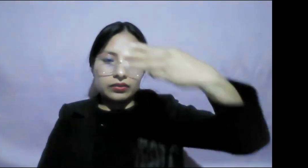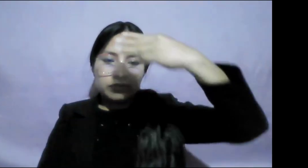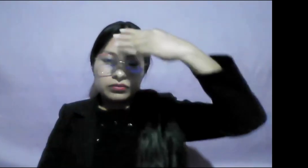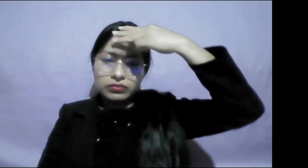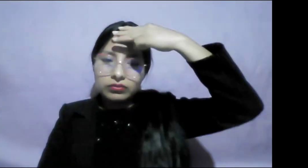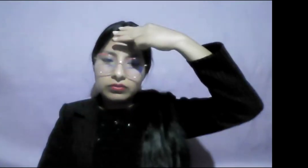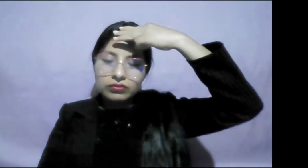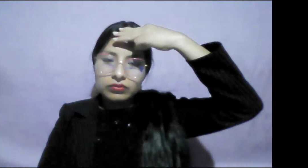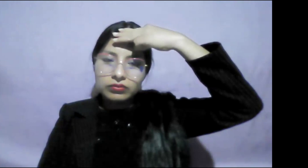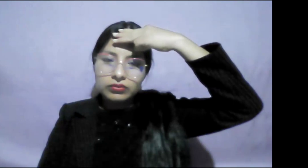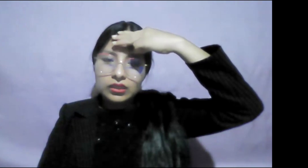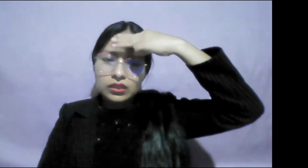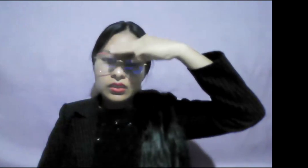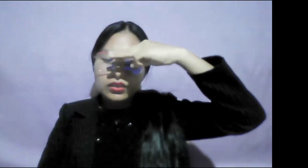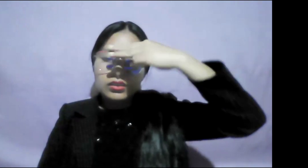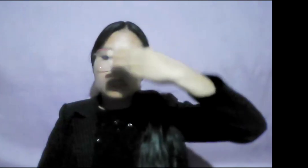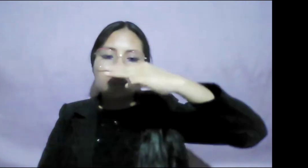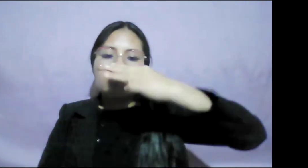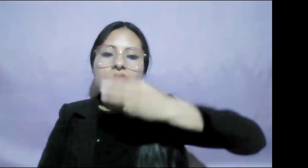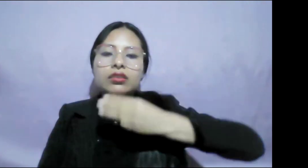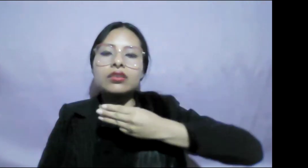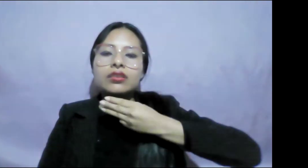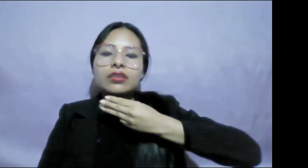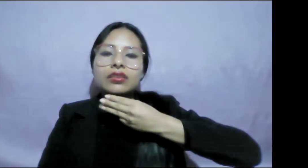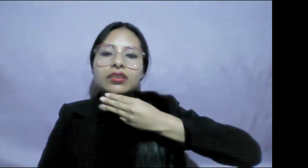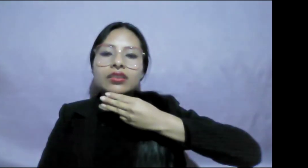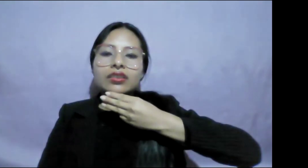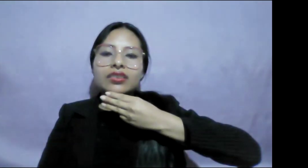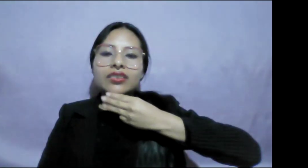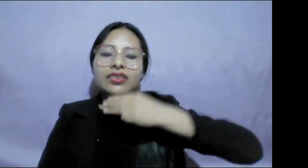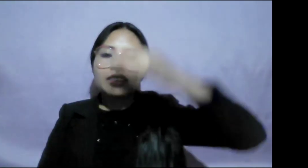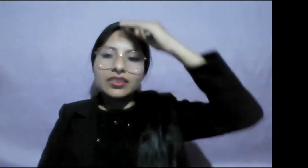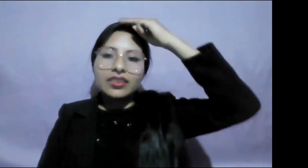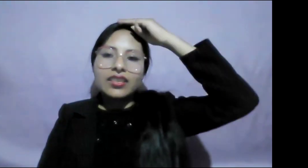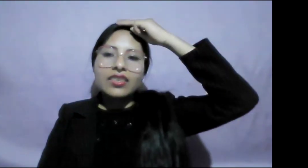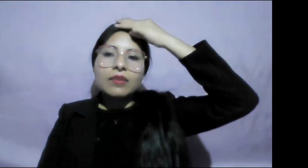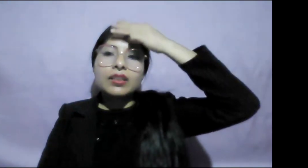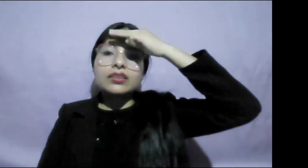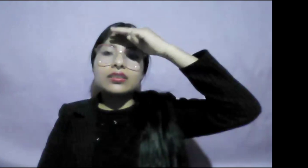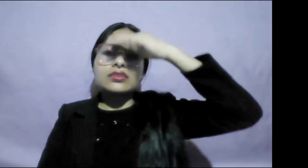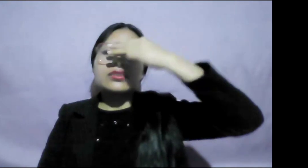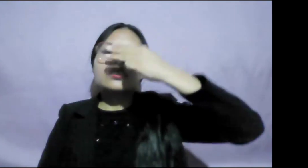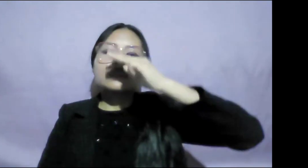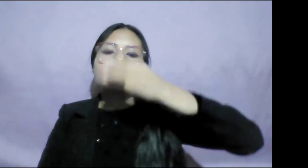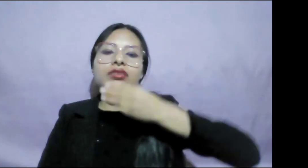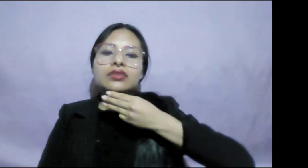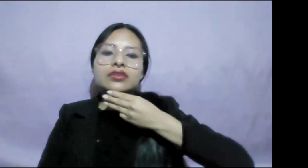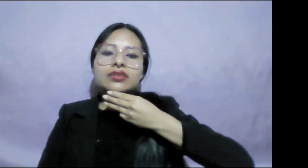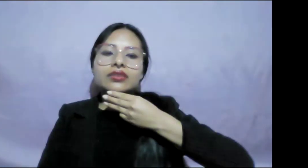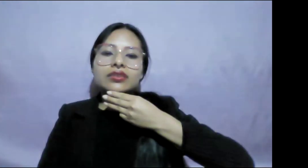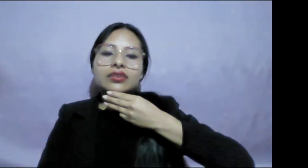es Exacto car si no tiene seña lo deletre no hay problema configuramos la letra